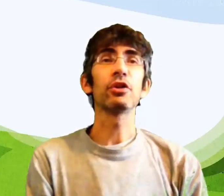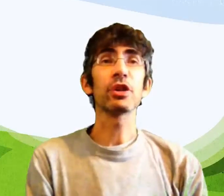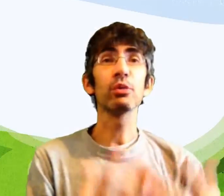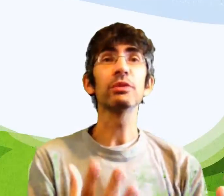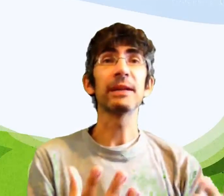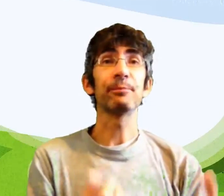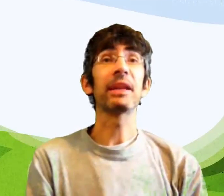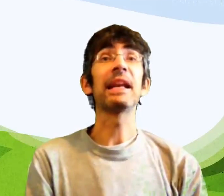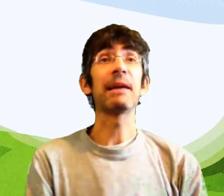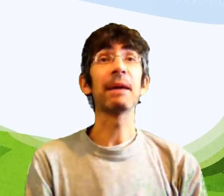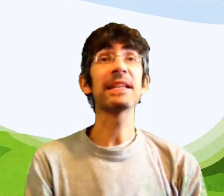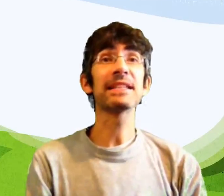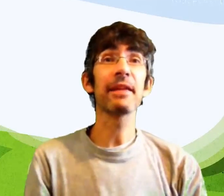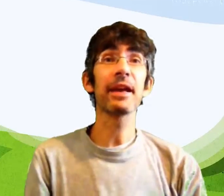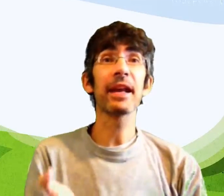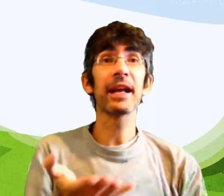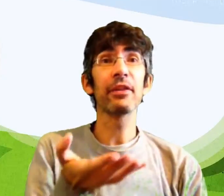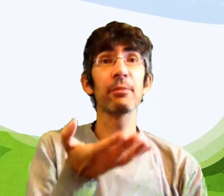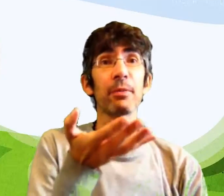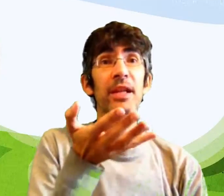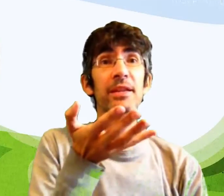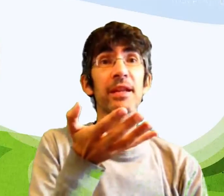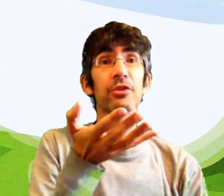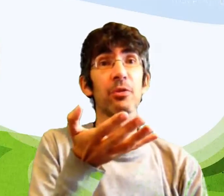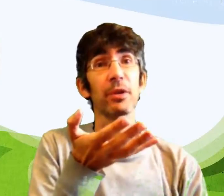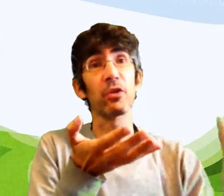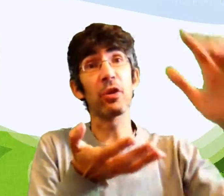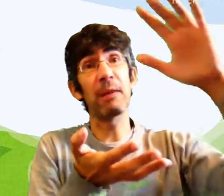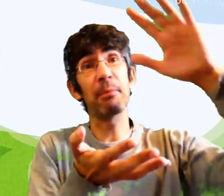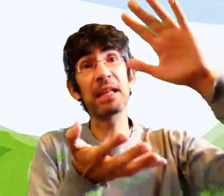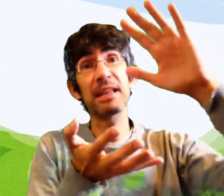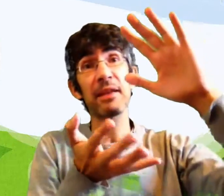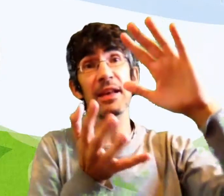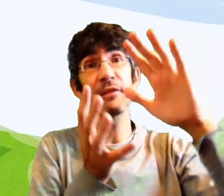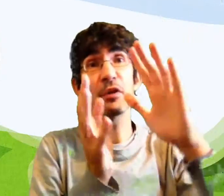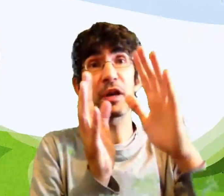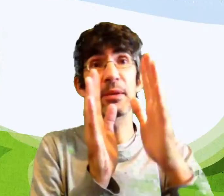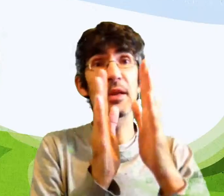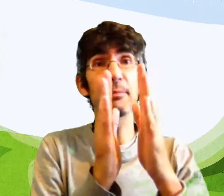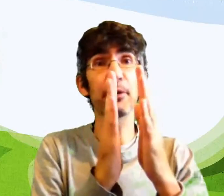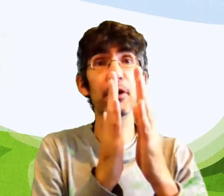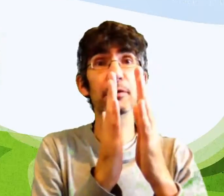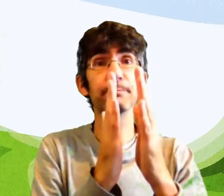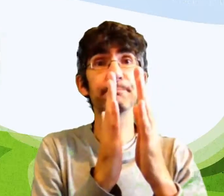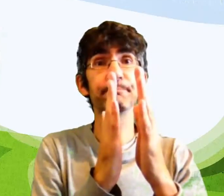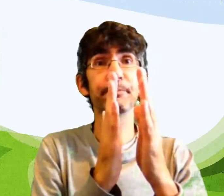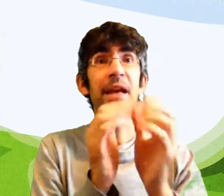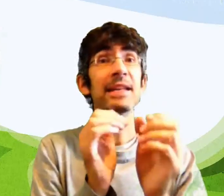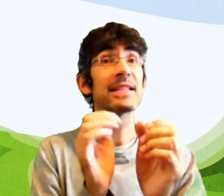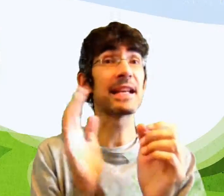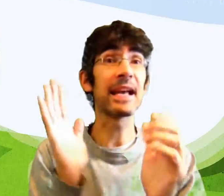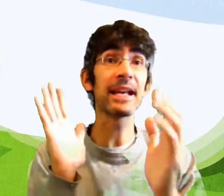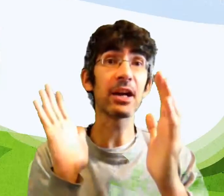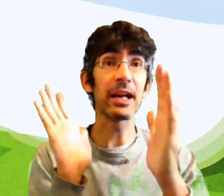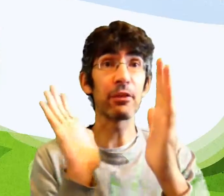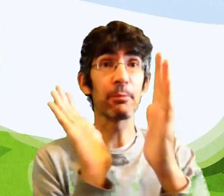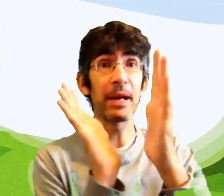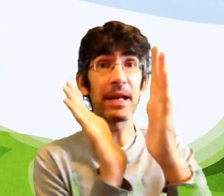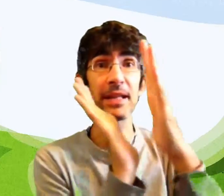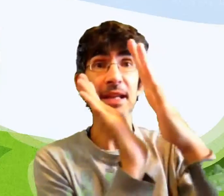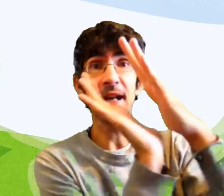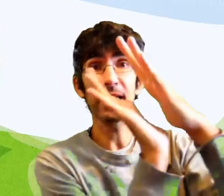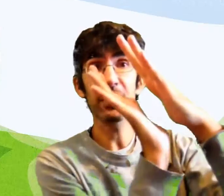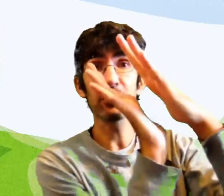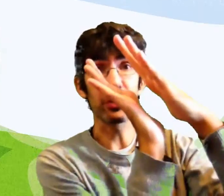cuando se juntan la masa de aire cálido proveniente del Trópico con la masa de aire frío que viene del Polo si el aire